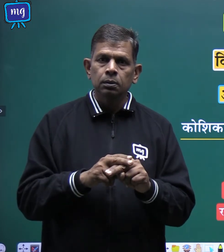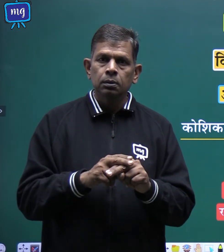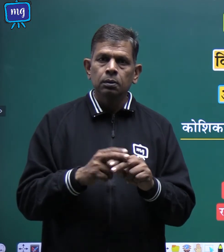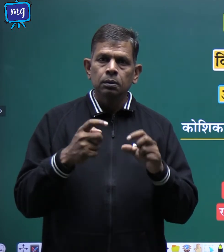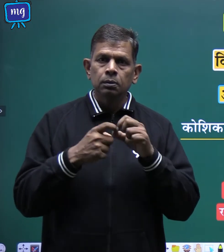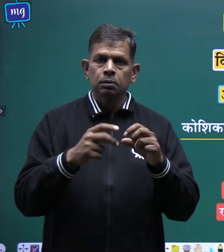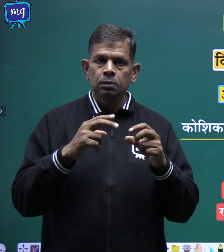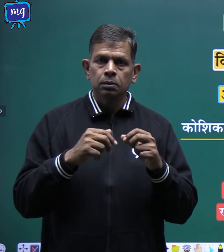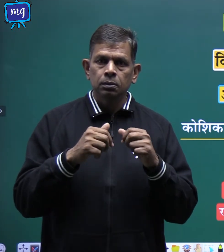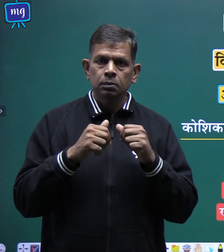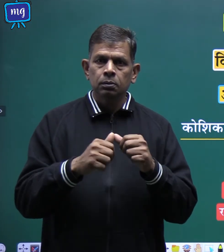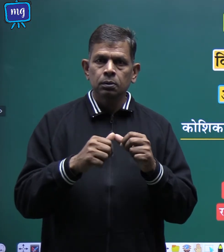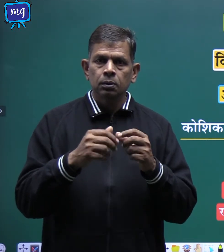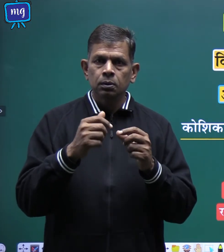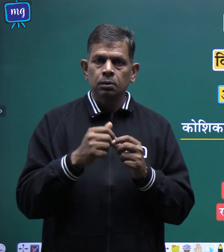प्रश्नोत्तर करेंगे।